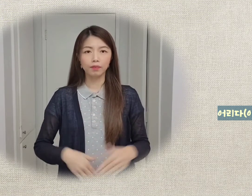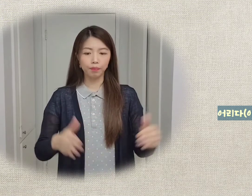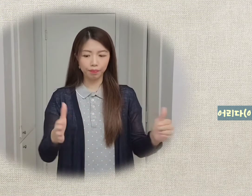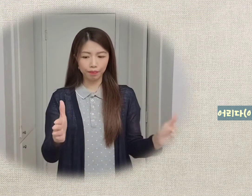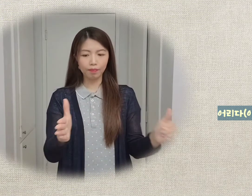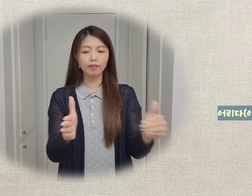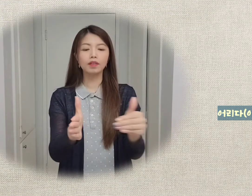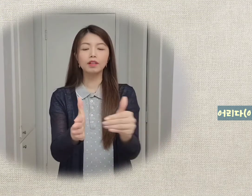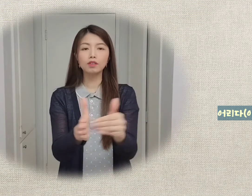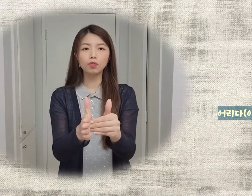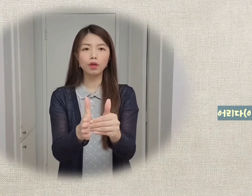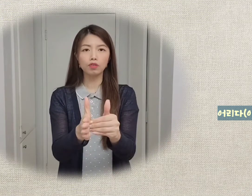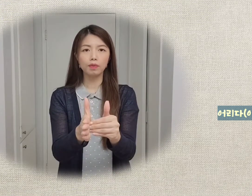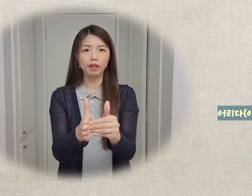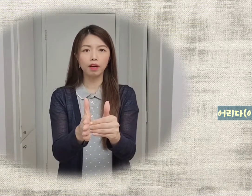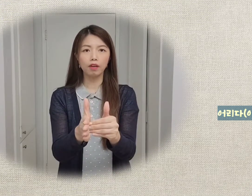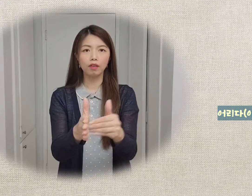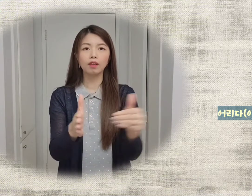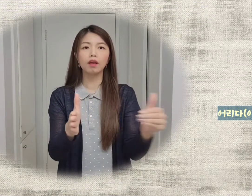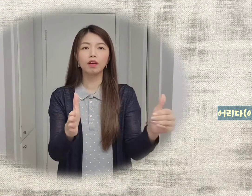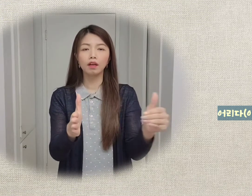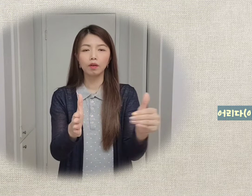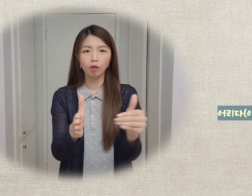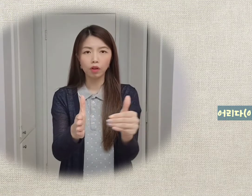지금까지. 끝수어 해주시면 돼요.